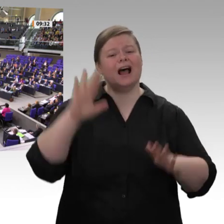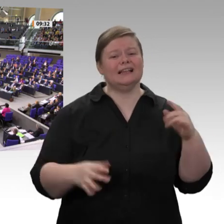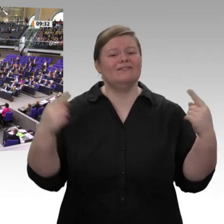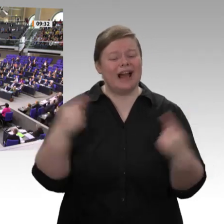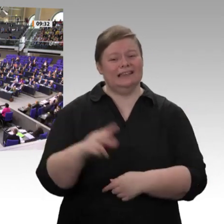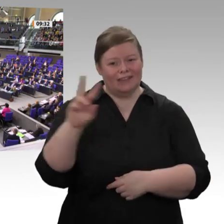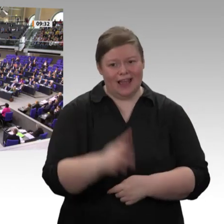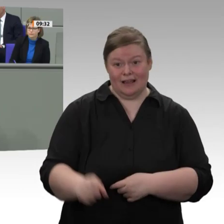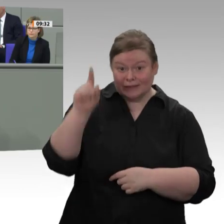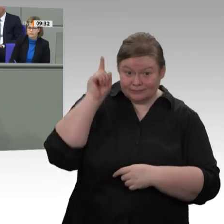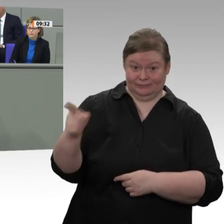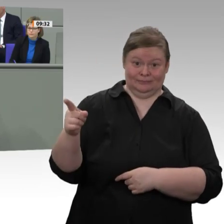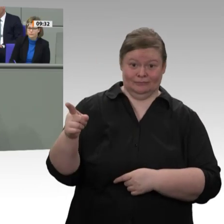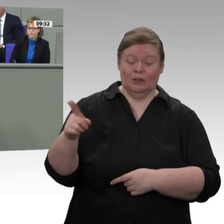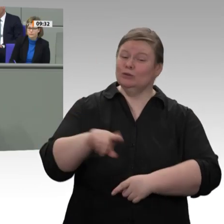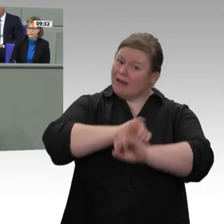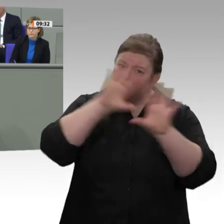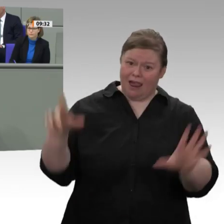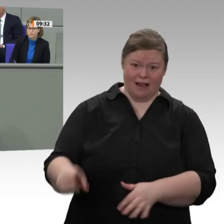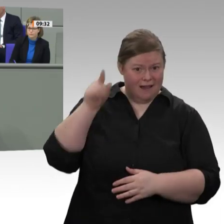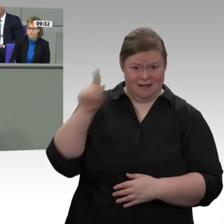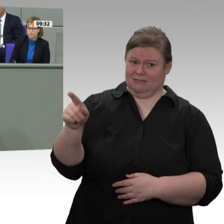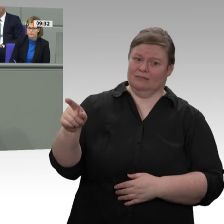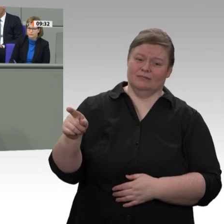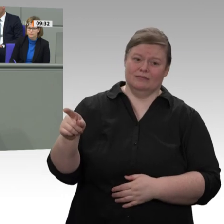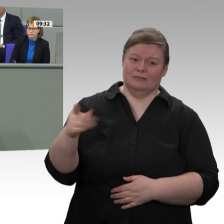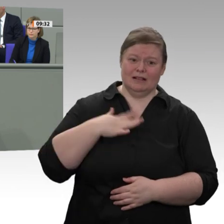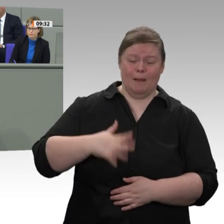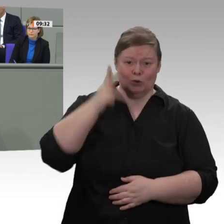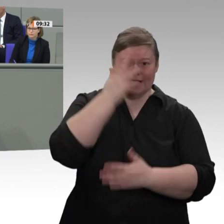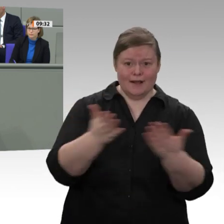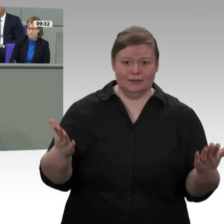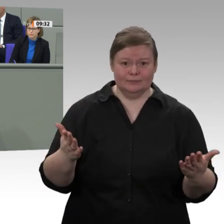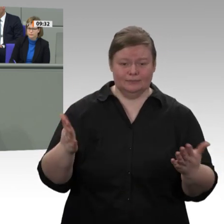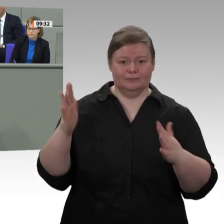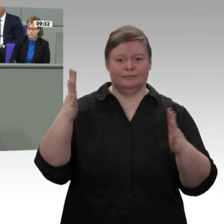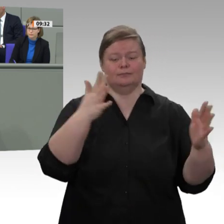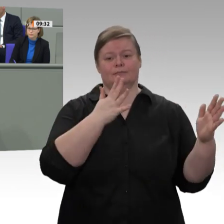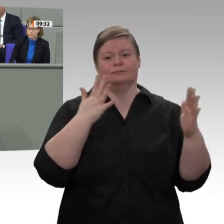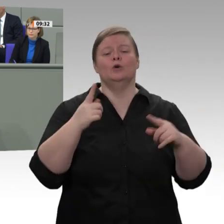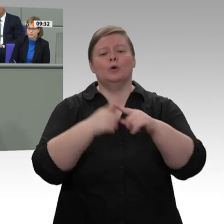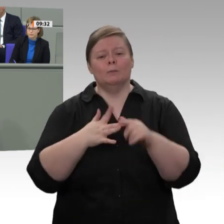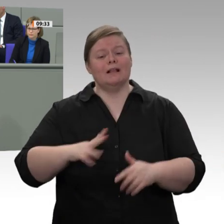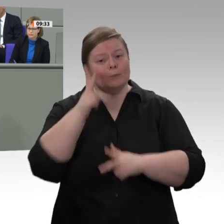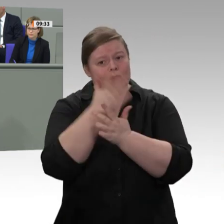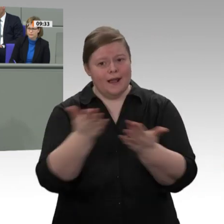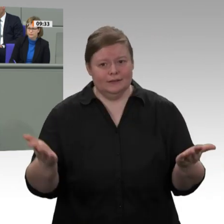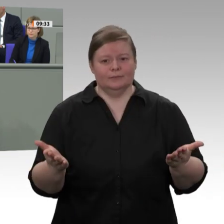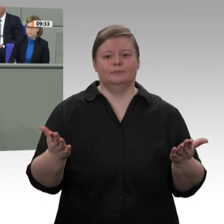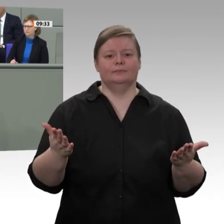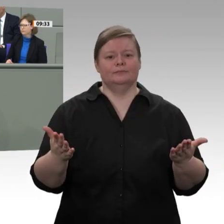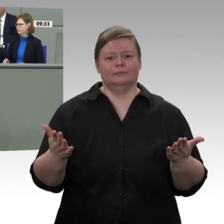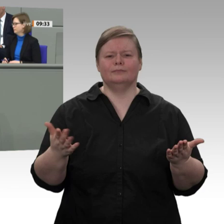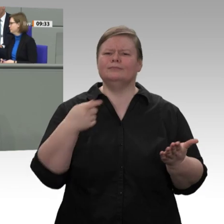Und meine Damen und Herren, mit ihren Reden haben Sie Tätern wie jetzt in Hanau im Glauben gelassen, dass es eine